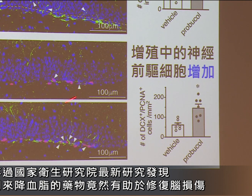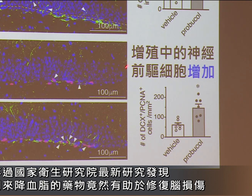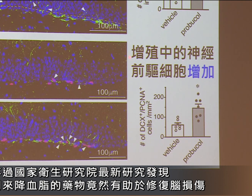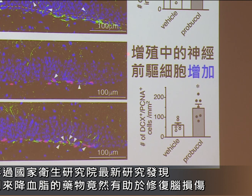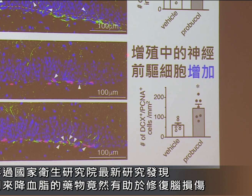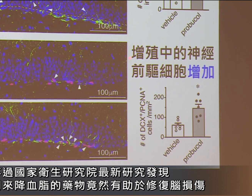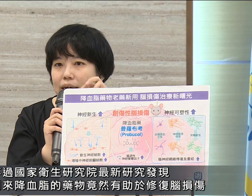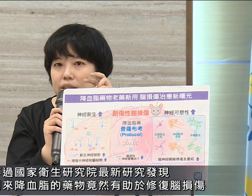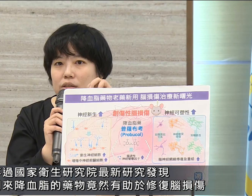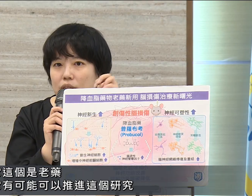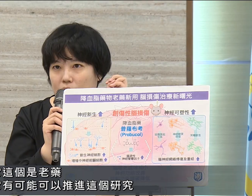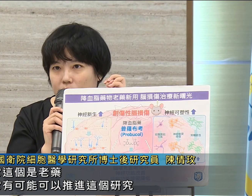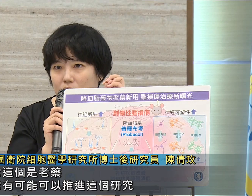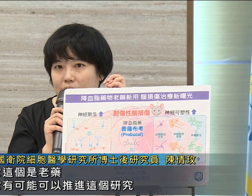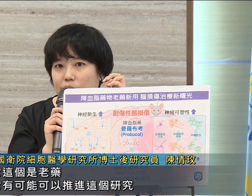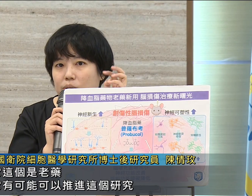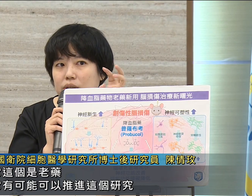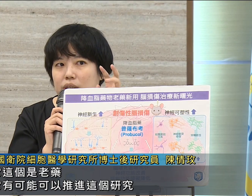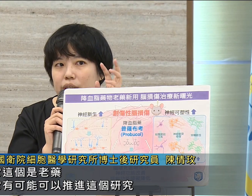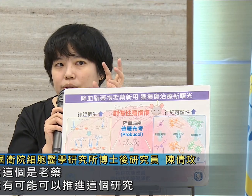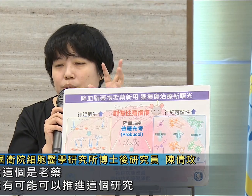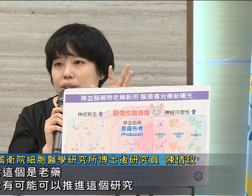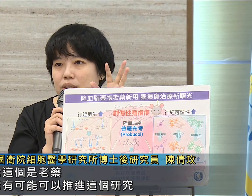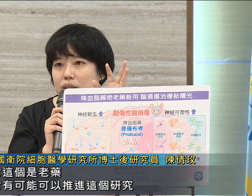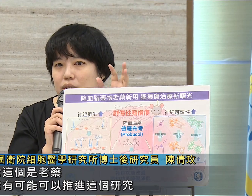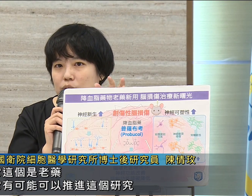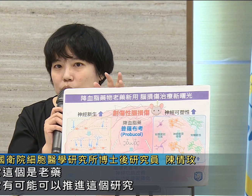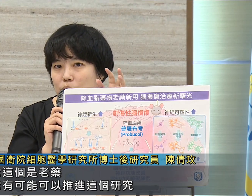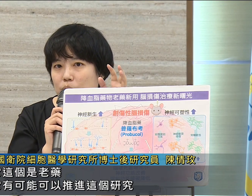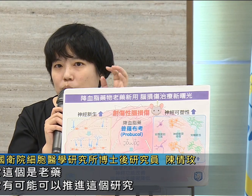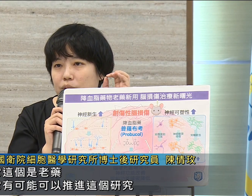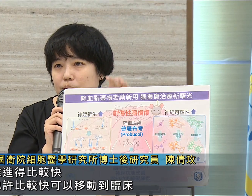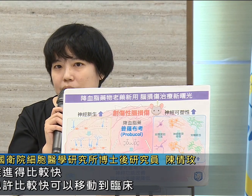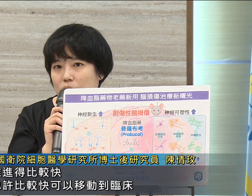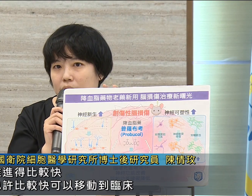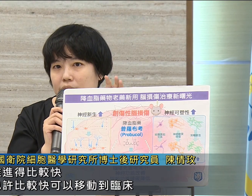伤。 它这个是老药，它有可能可以推进这个研究，推进的比较快，可以